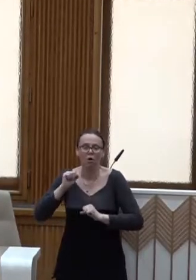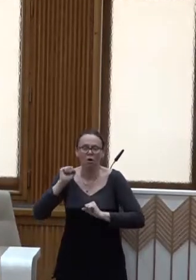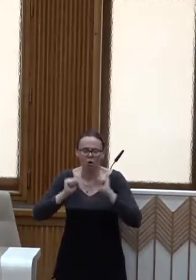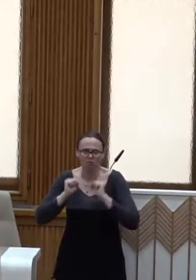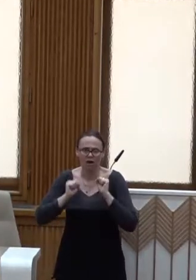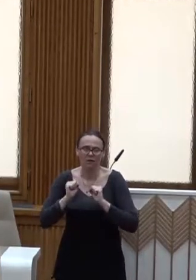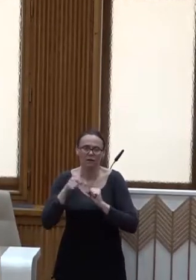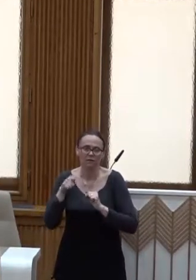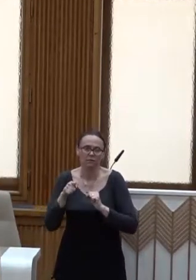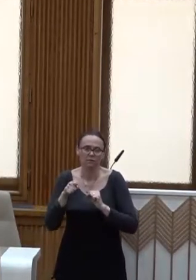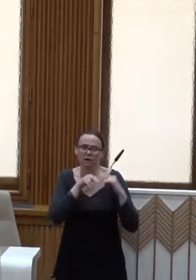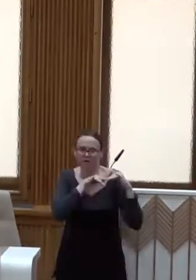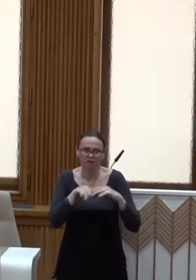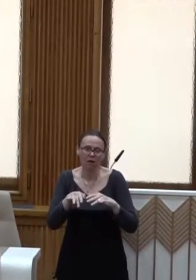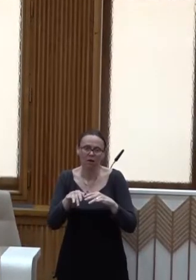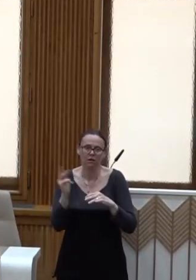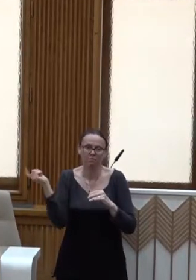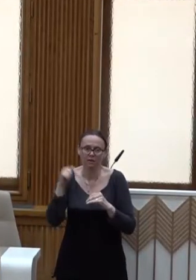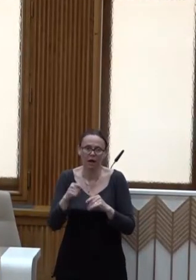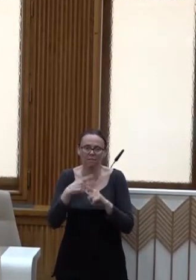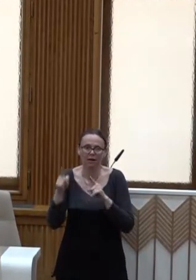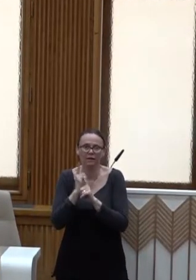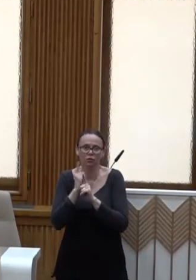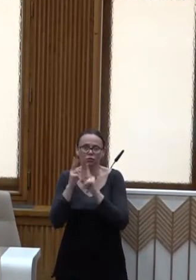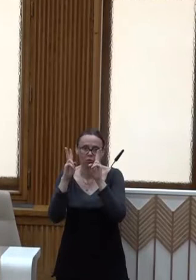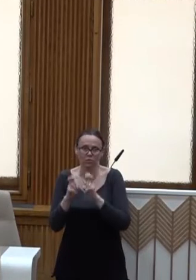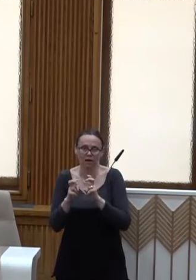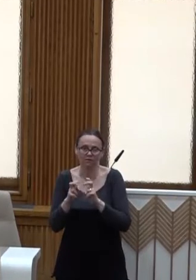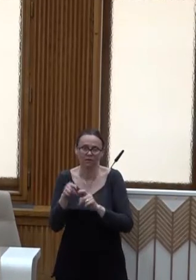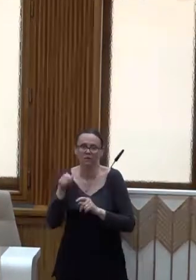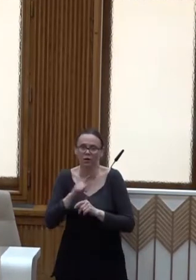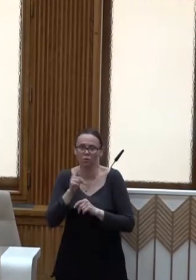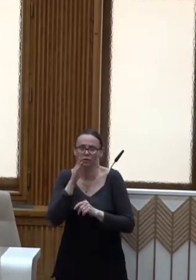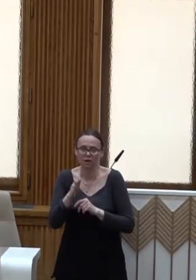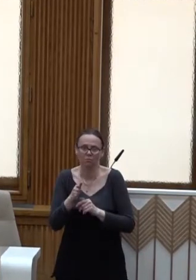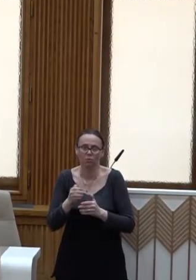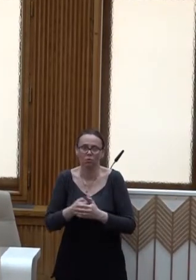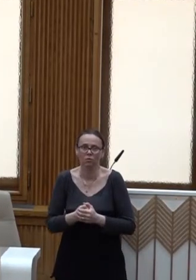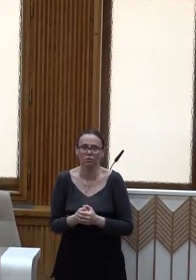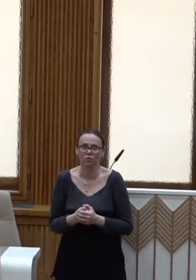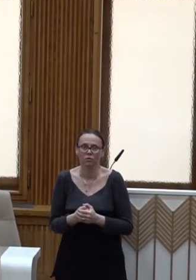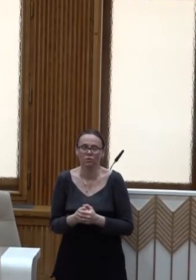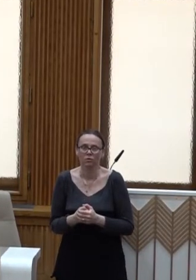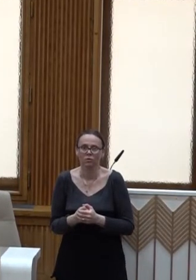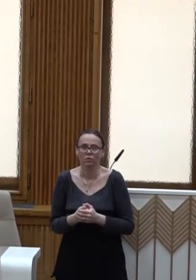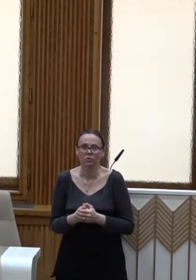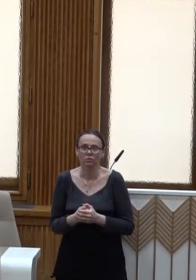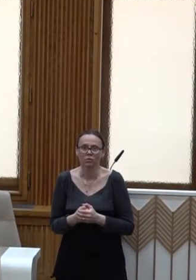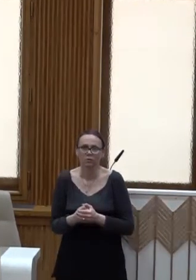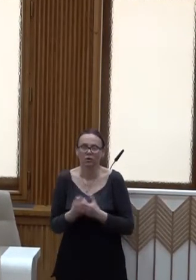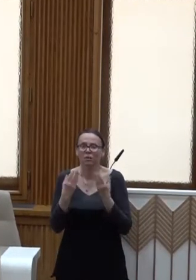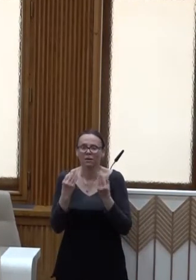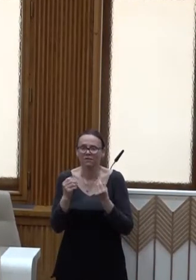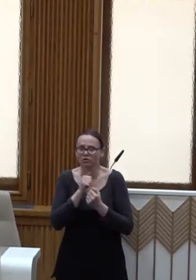ki prihaja in ga delno tudi zaustaviti, tako da ne bo razporejen zgolj na kritični čas. O